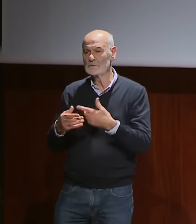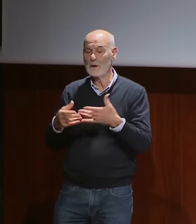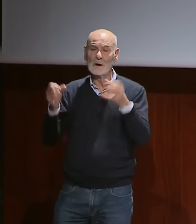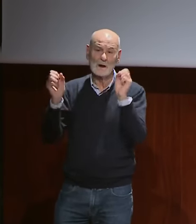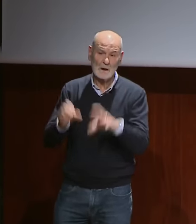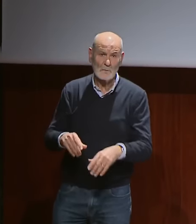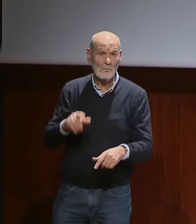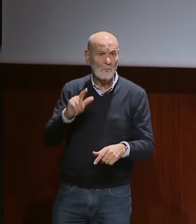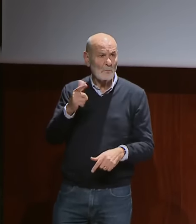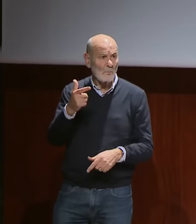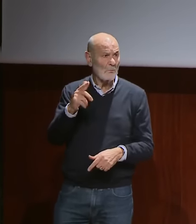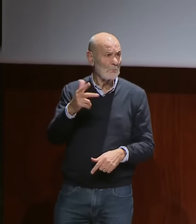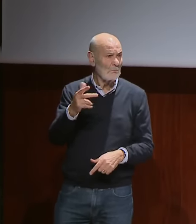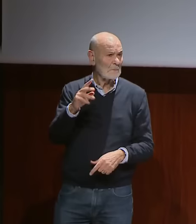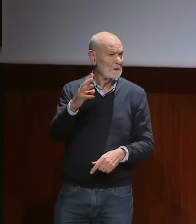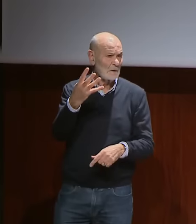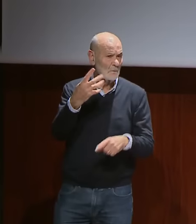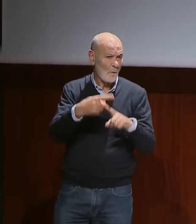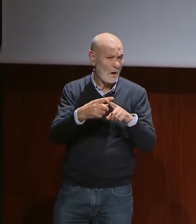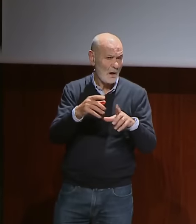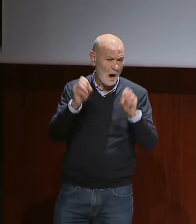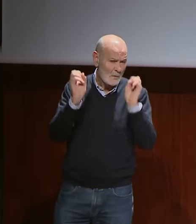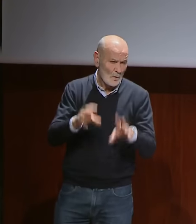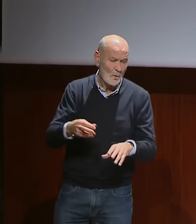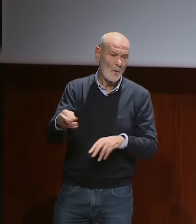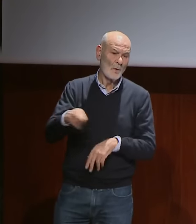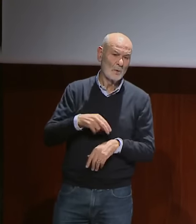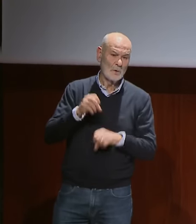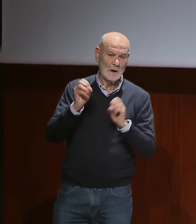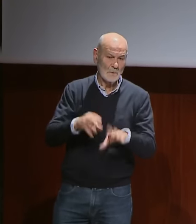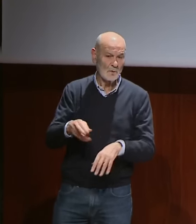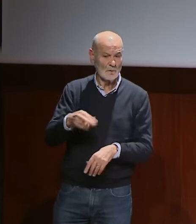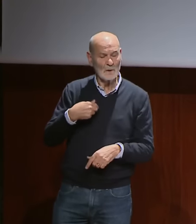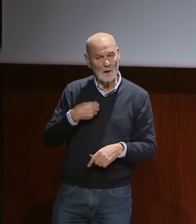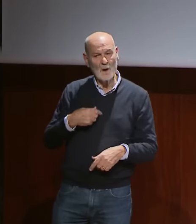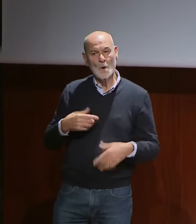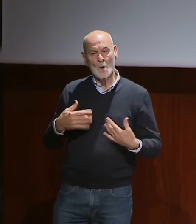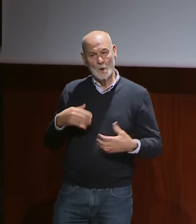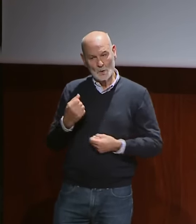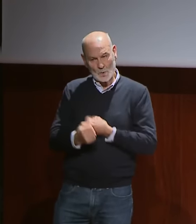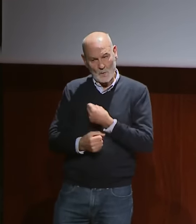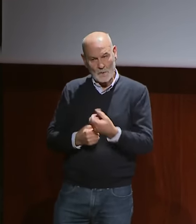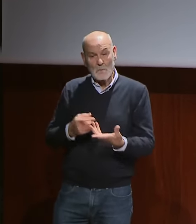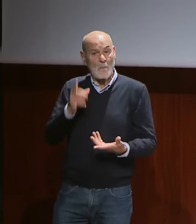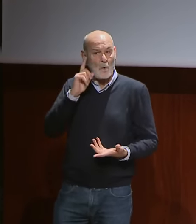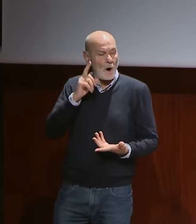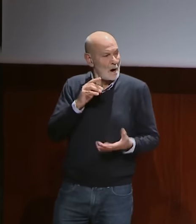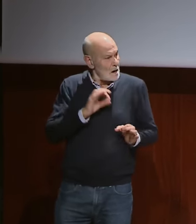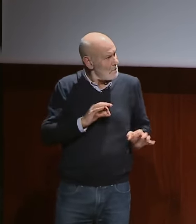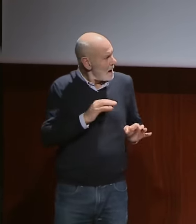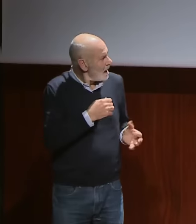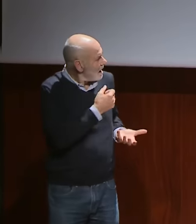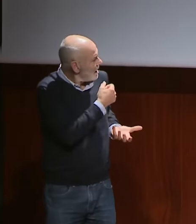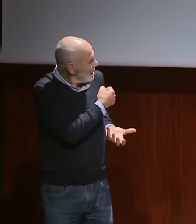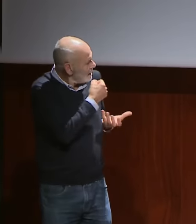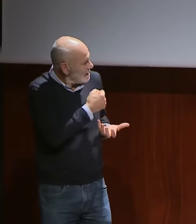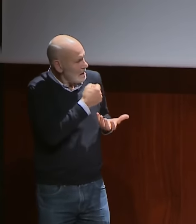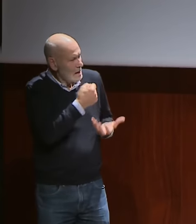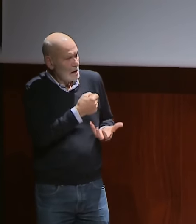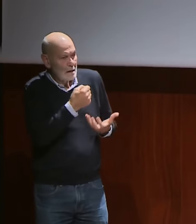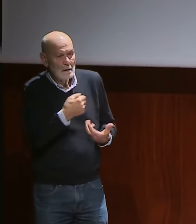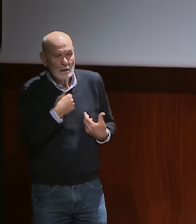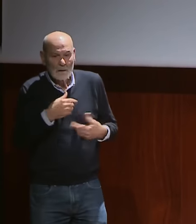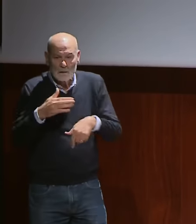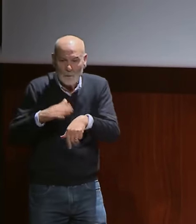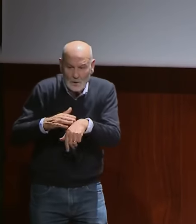je reprenais les choses, je recommençais. Je sais pas, j'ai peut-être failli abandonner 2, 3, 4 fois. Et à chaque fois, en m'y remettant,